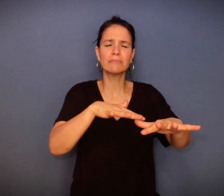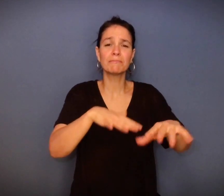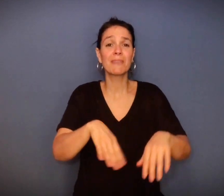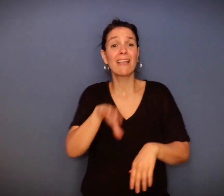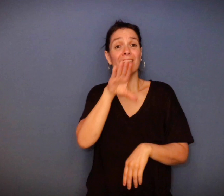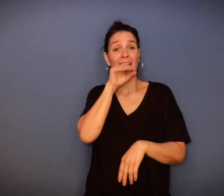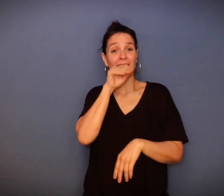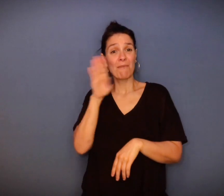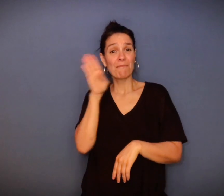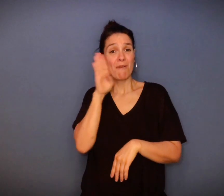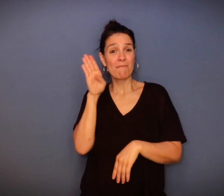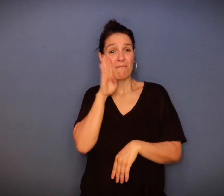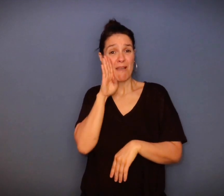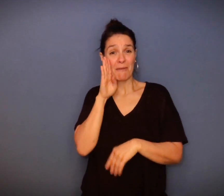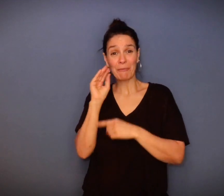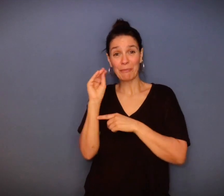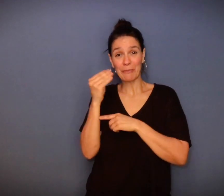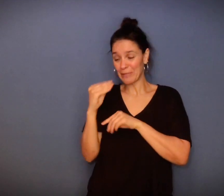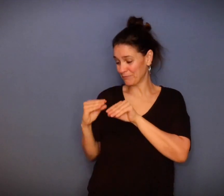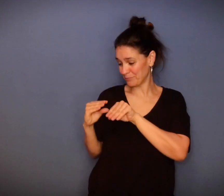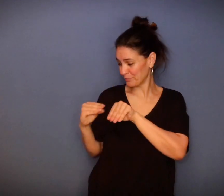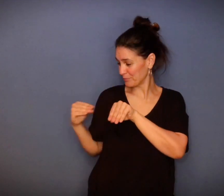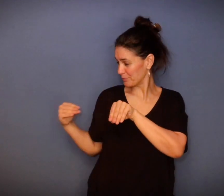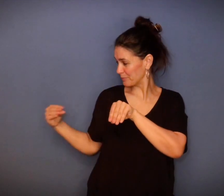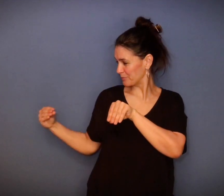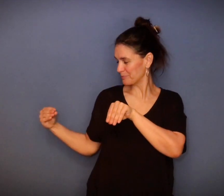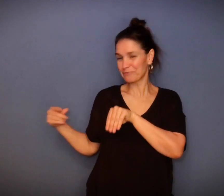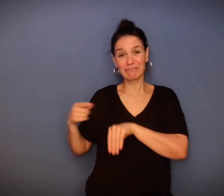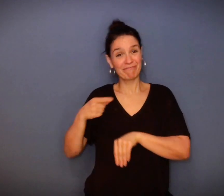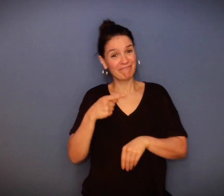la nouvelle famille à tous les animaux de la basse-cour.